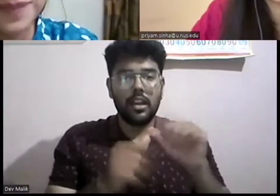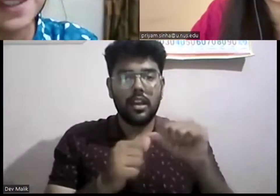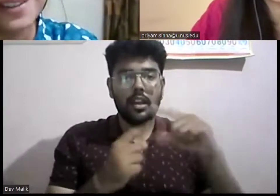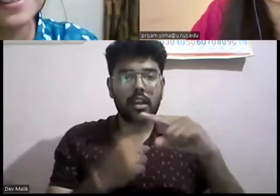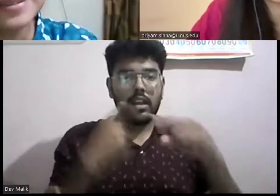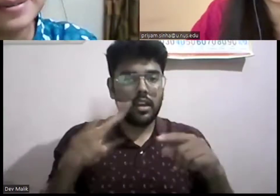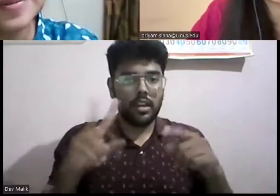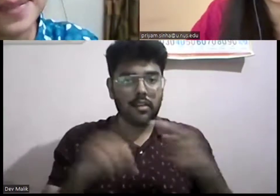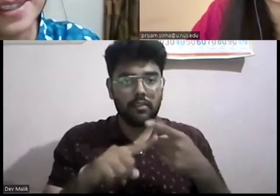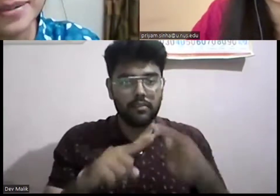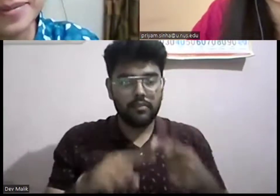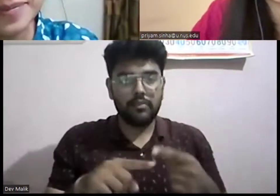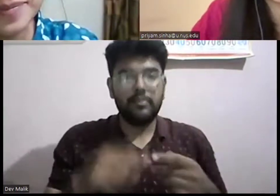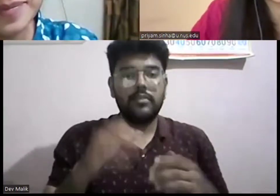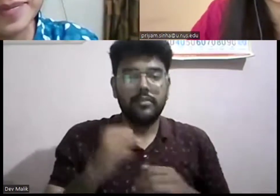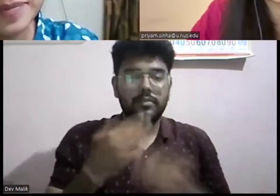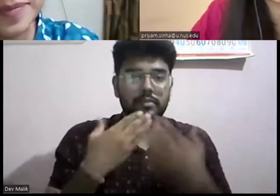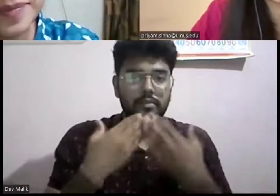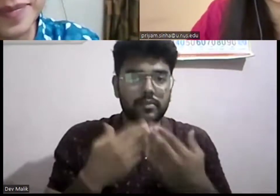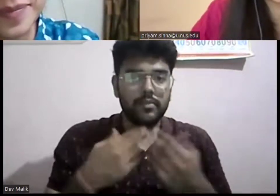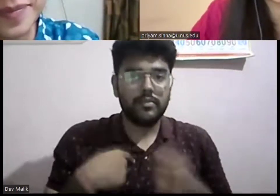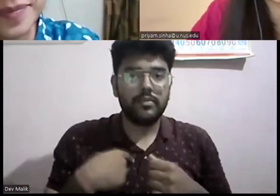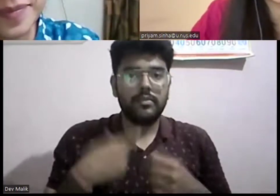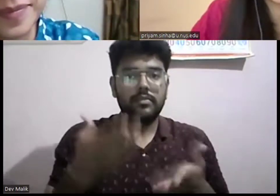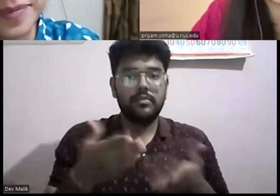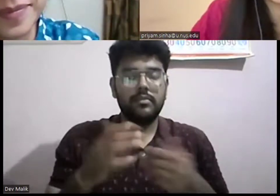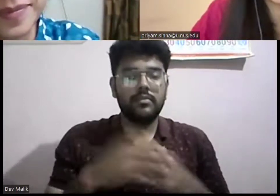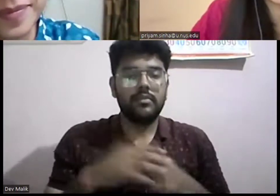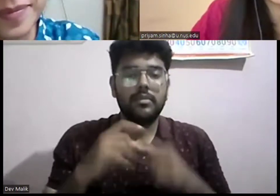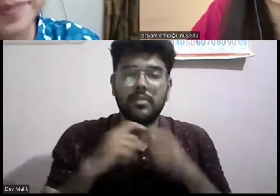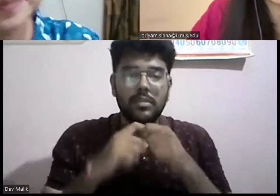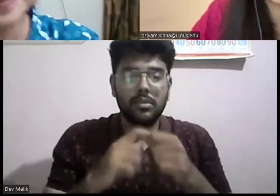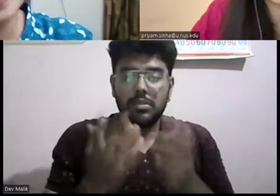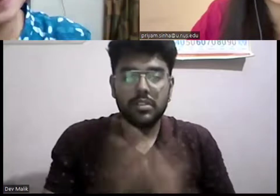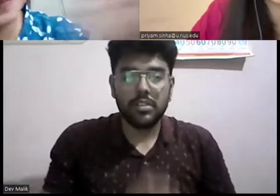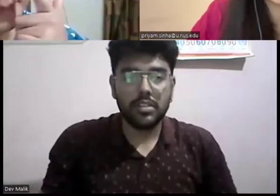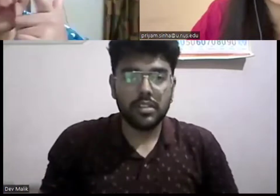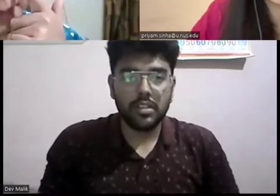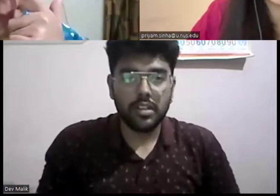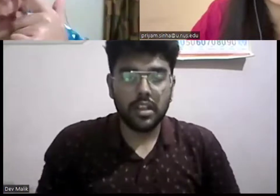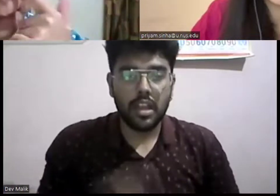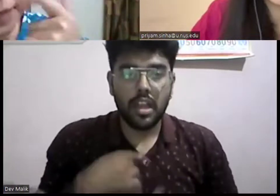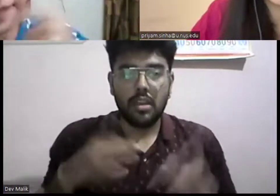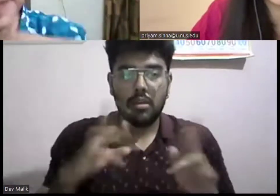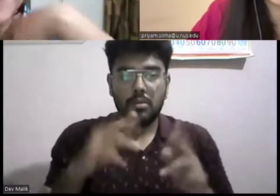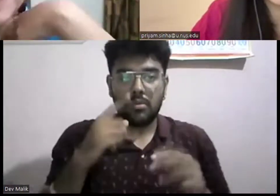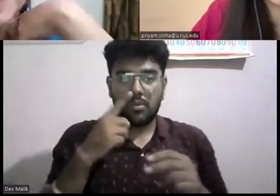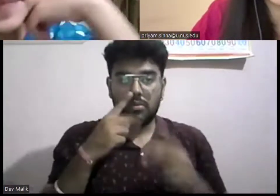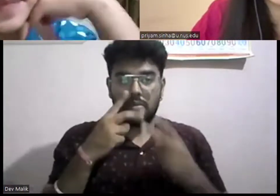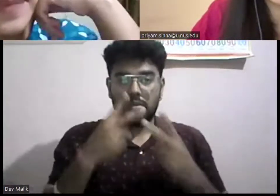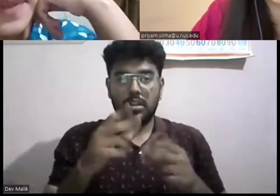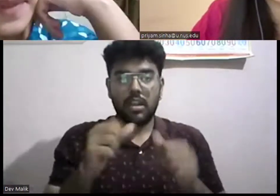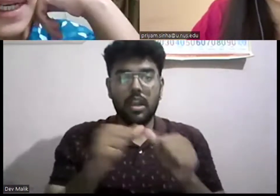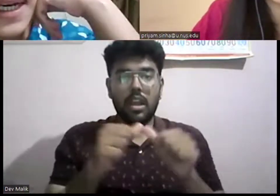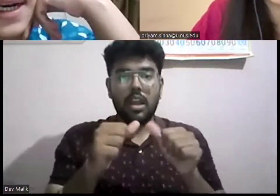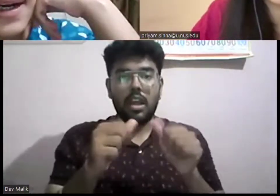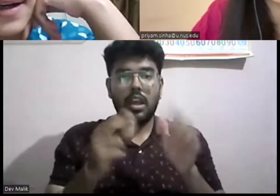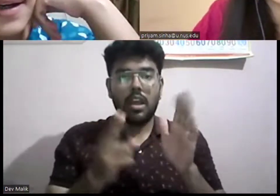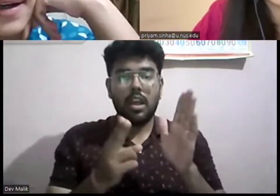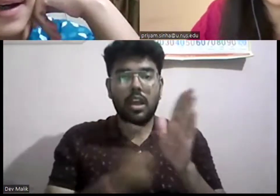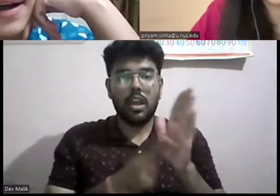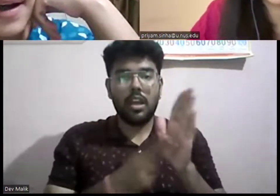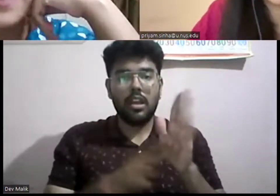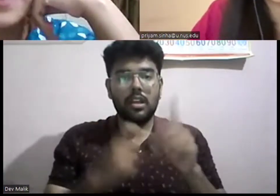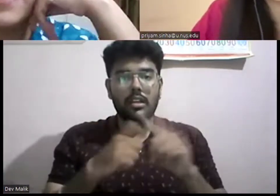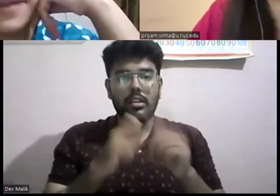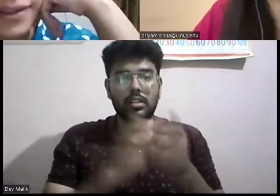है? Right. So, like, going on to my question, I hope you watched this movie Aankhein, right? You're the one with